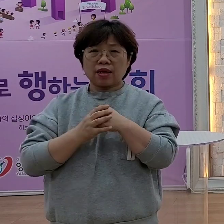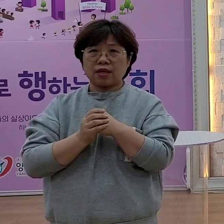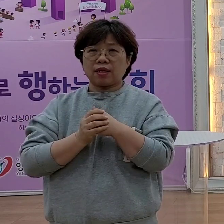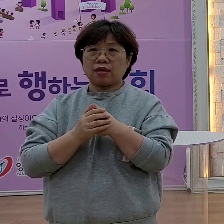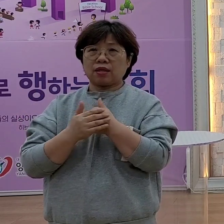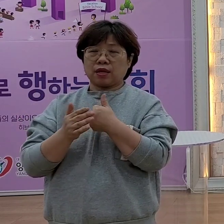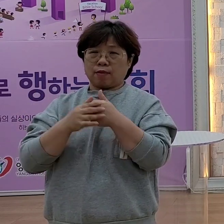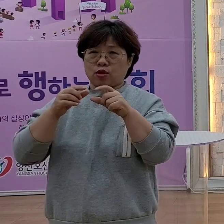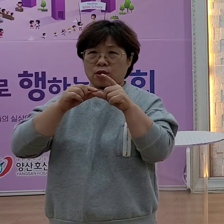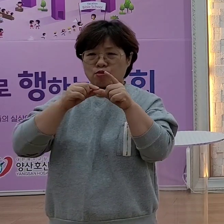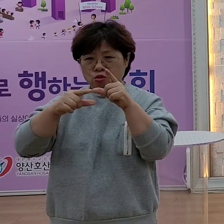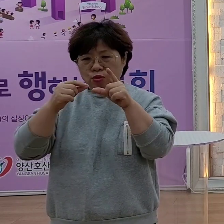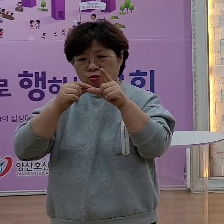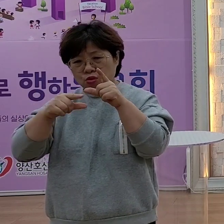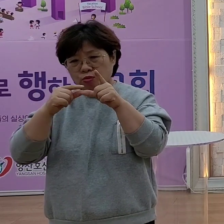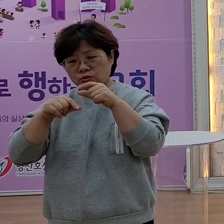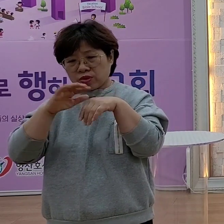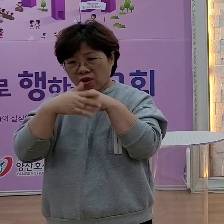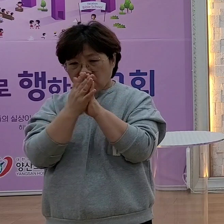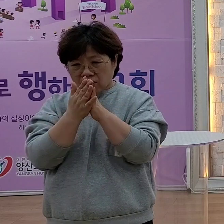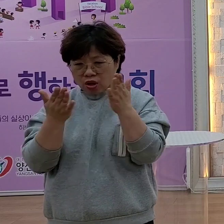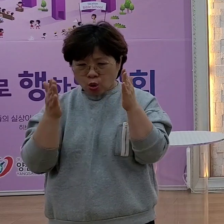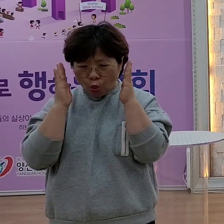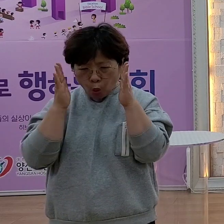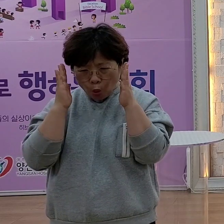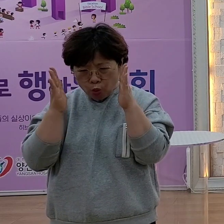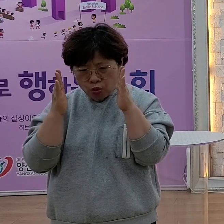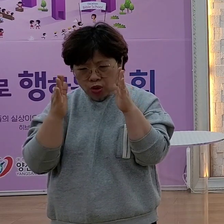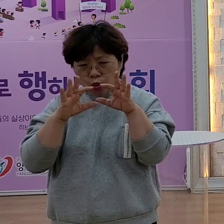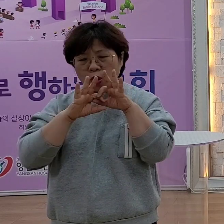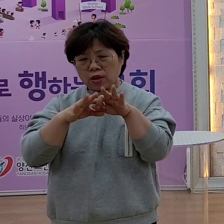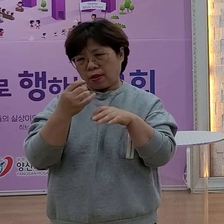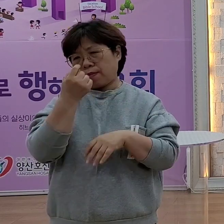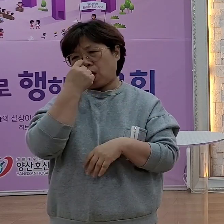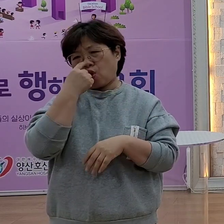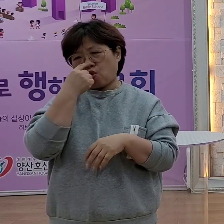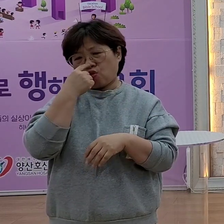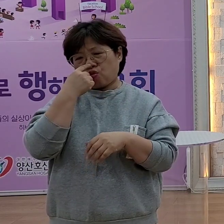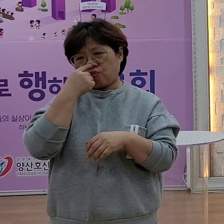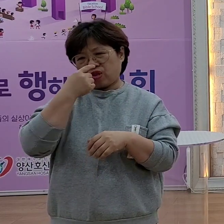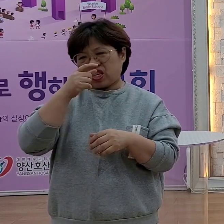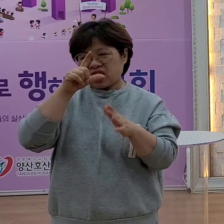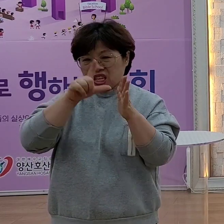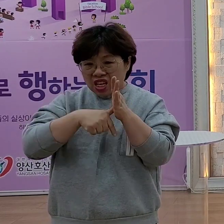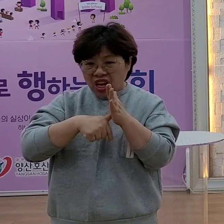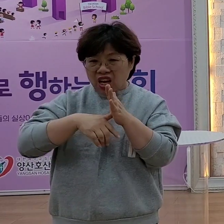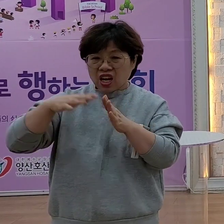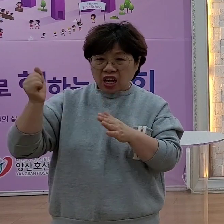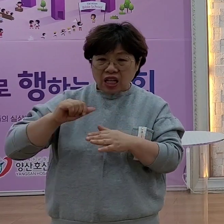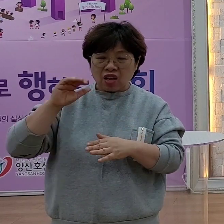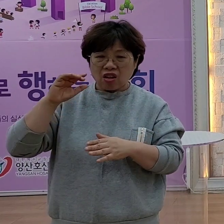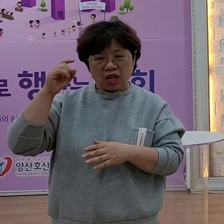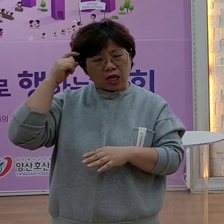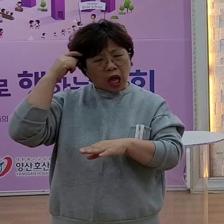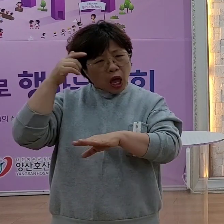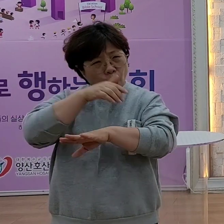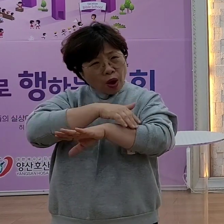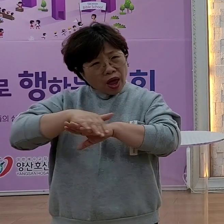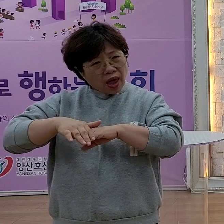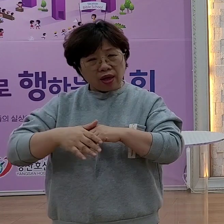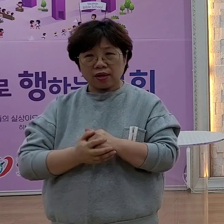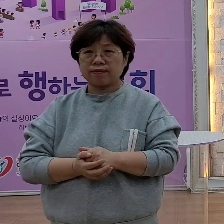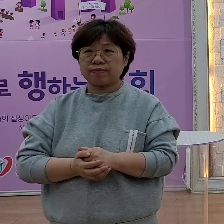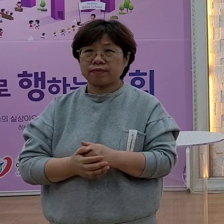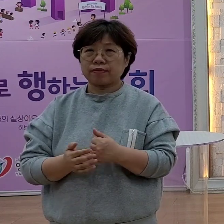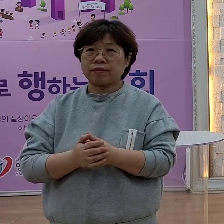이렇게 부분별로 이렇게 성경 공부를 통해서 뭔가를 배울 수 있는 그런 시간이 필요하겠다라는 생각이 들었어요.